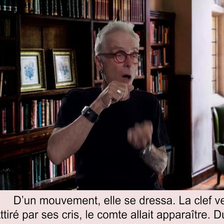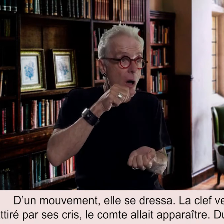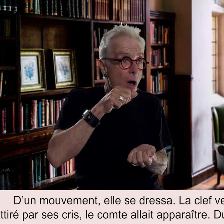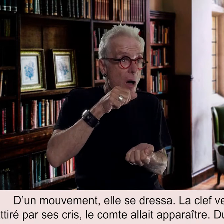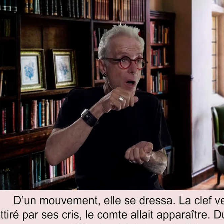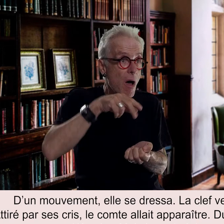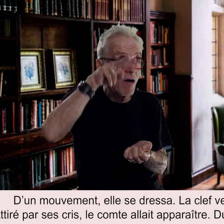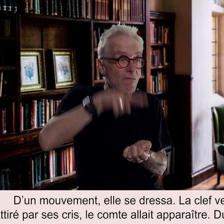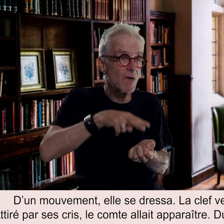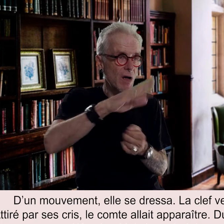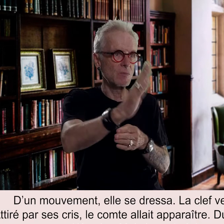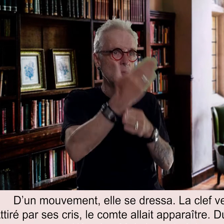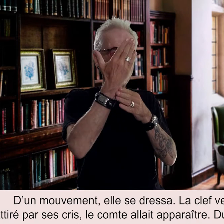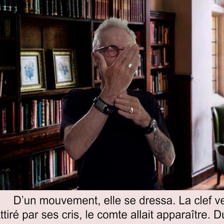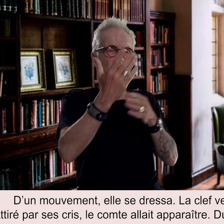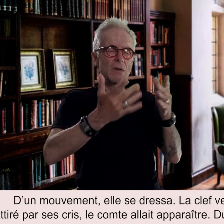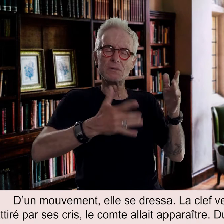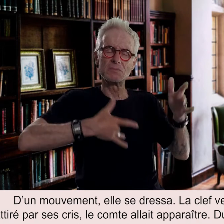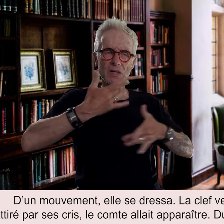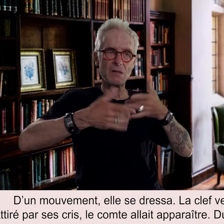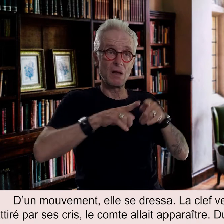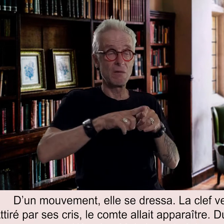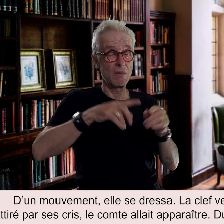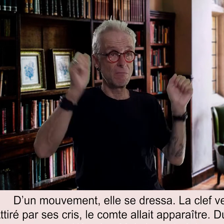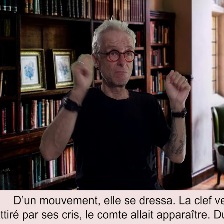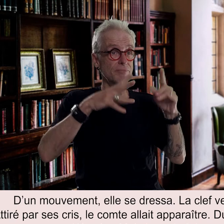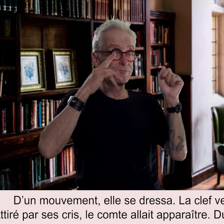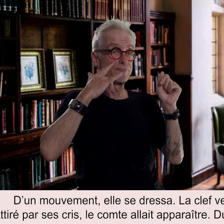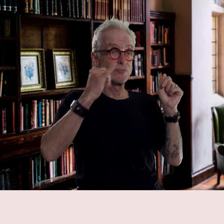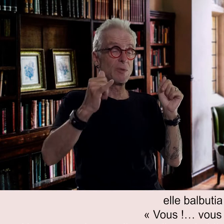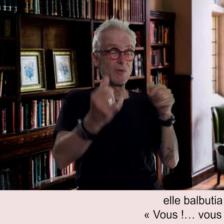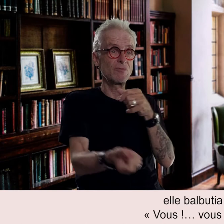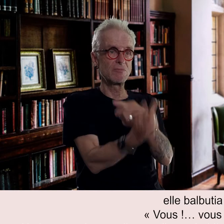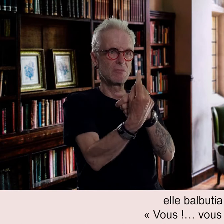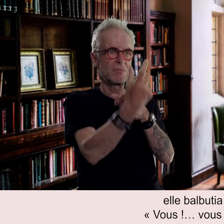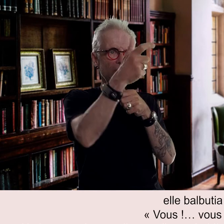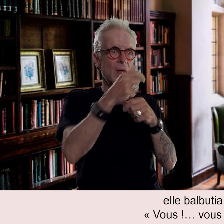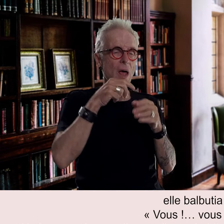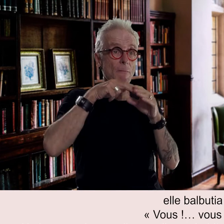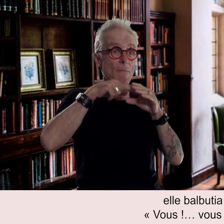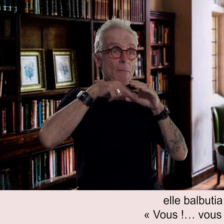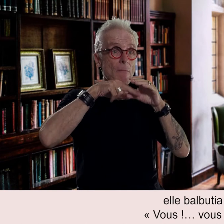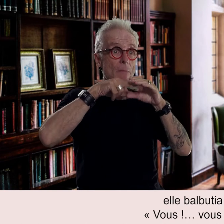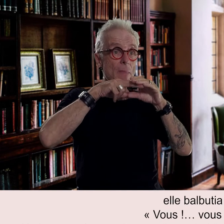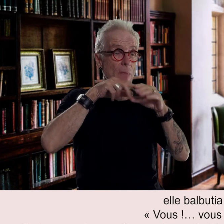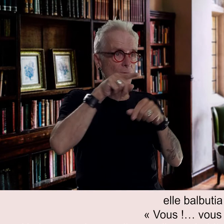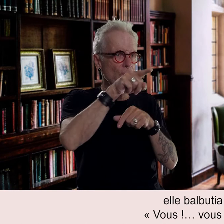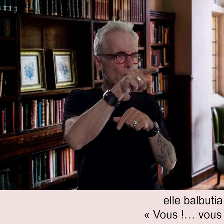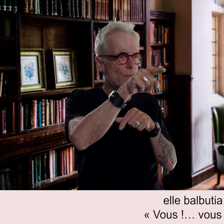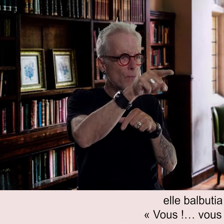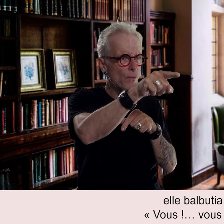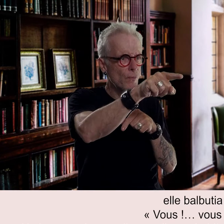comme si le spectacle qui s'offrait à ses yeux lui eût semblé le prodige le plus inexplicable, elle balbutia « Vous ?